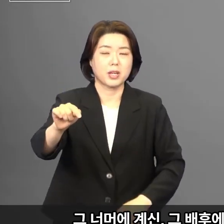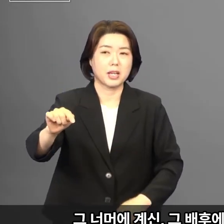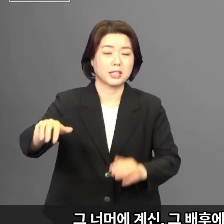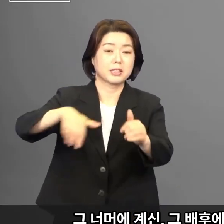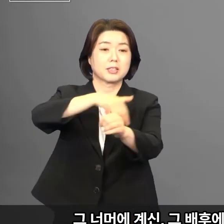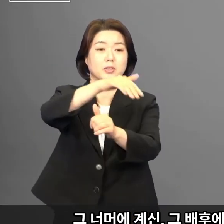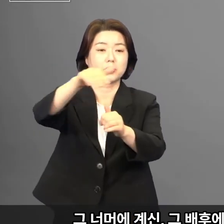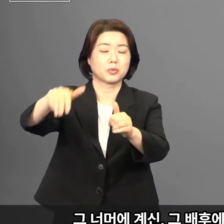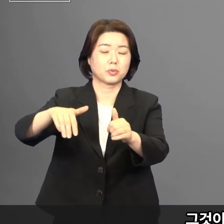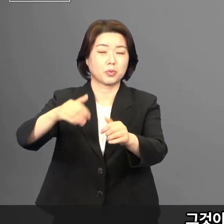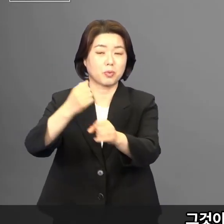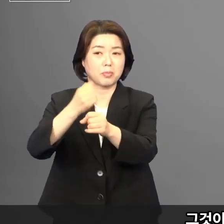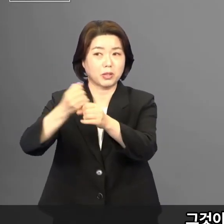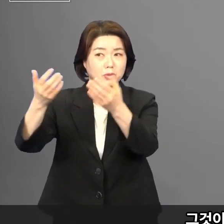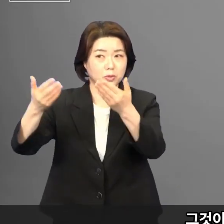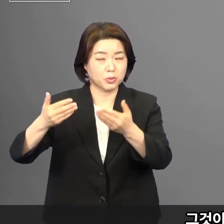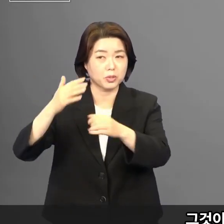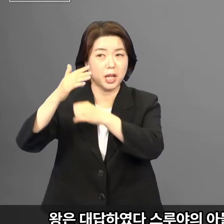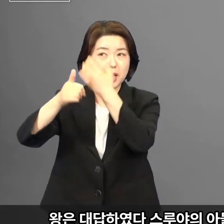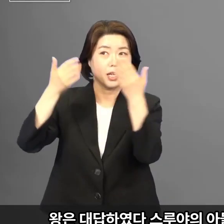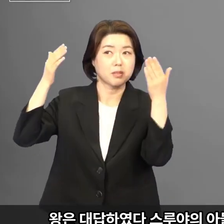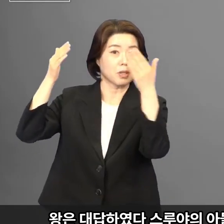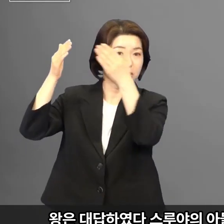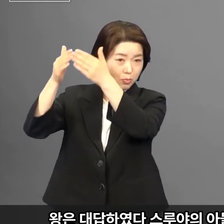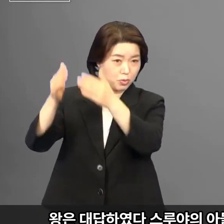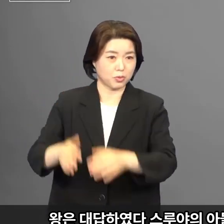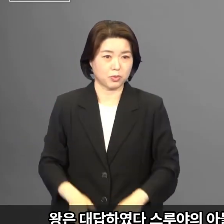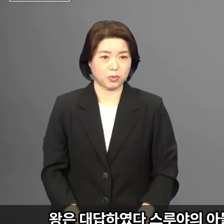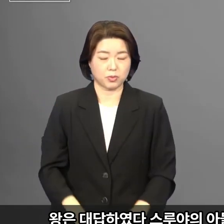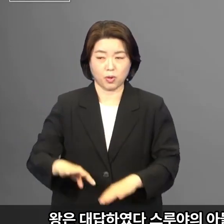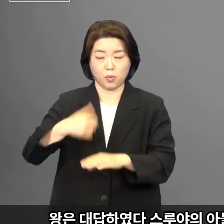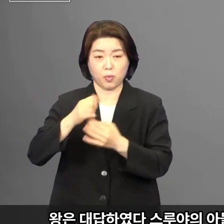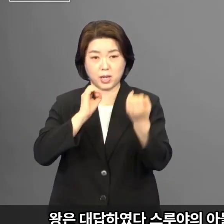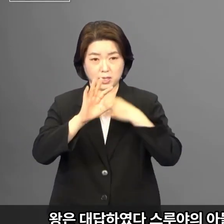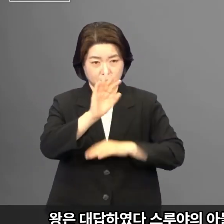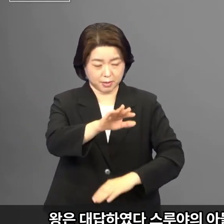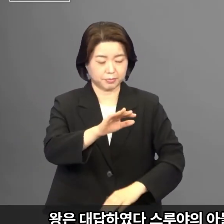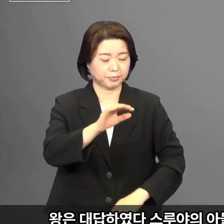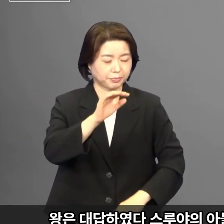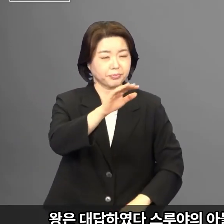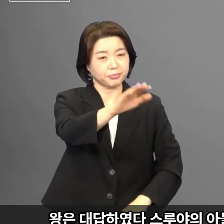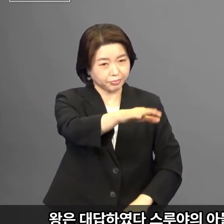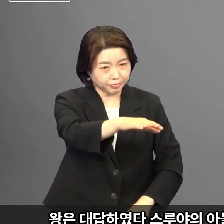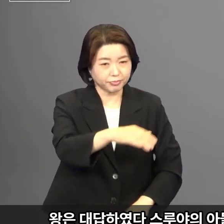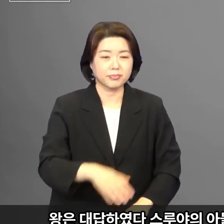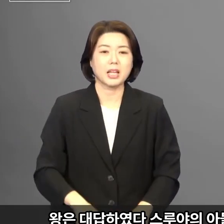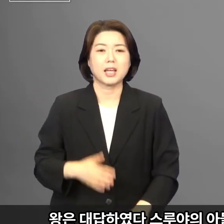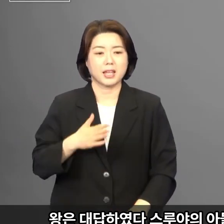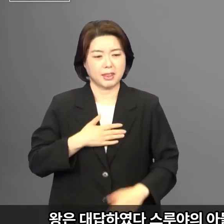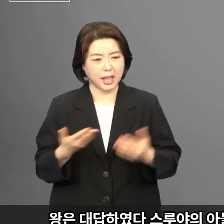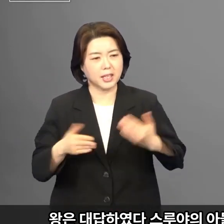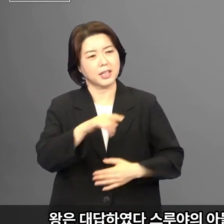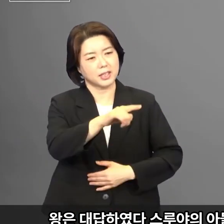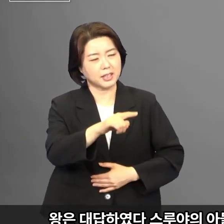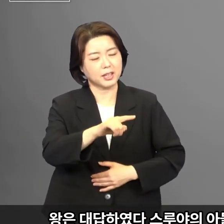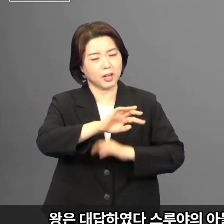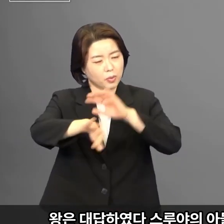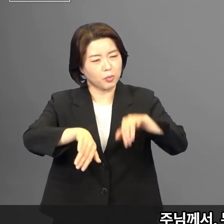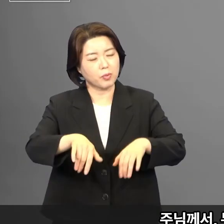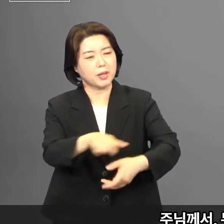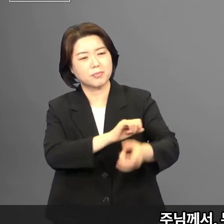하나님을 주목하게 됩니다. 자, 그것이 10절이에요. 왕은 대답하였다. 수르야의 아들아, 나의 일에 너희가 왜 나서느냐.